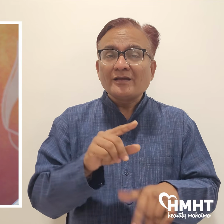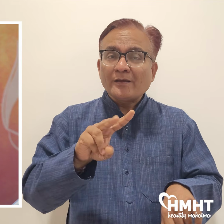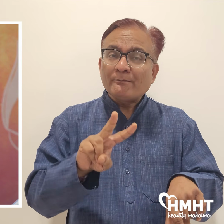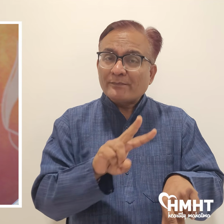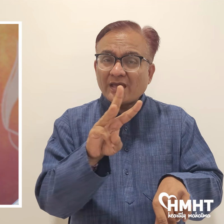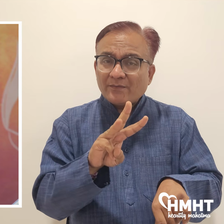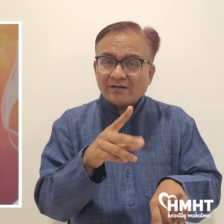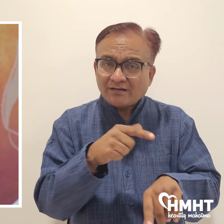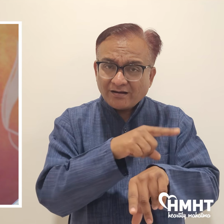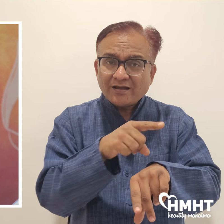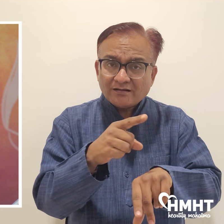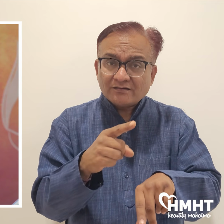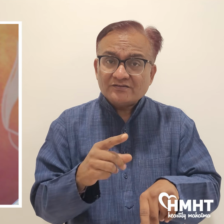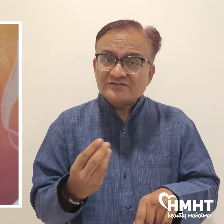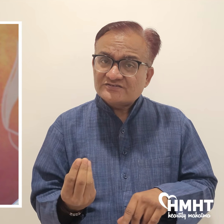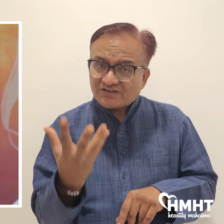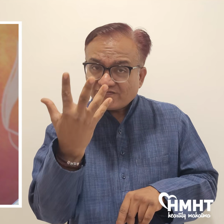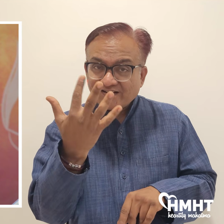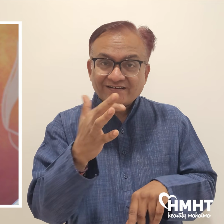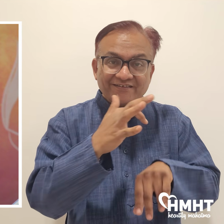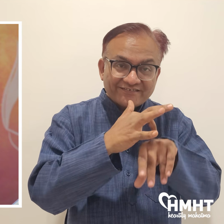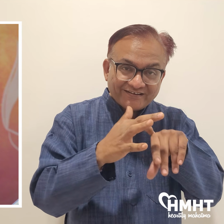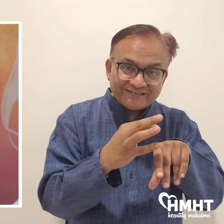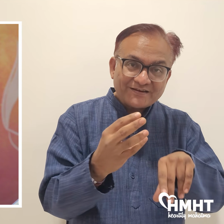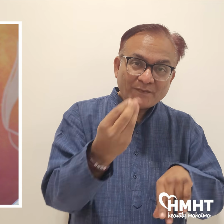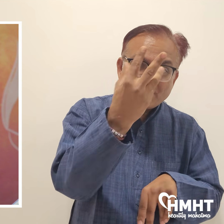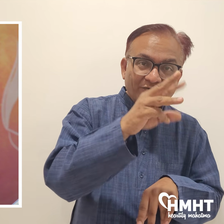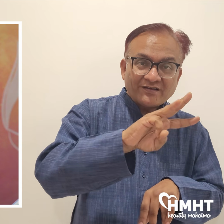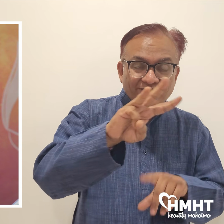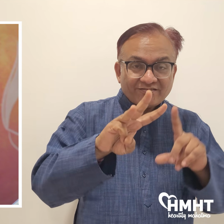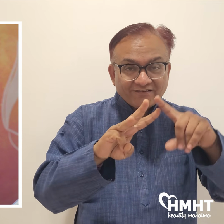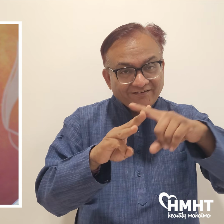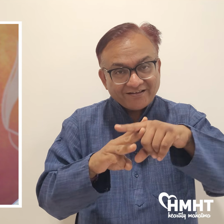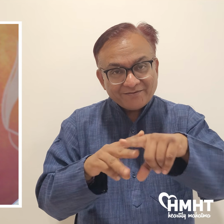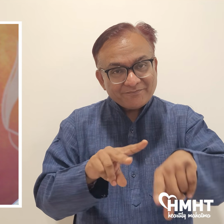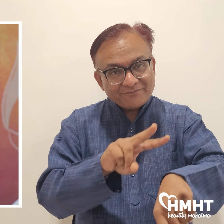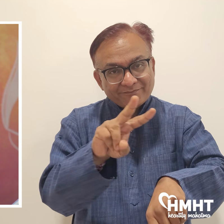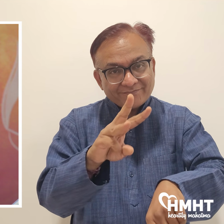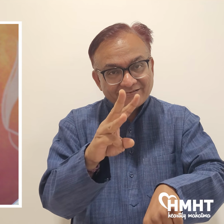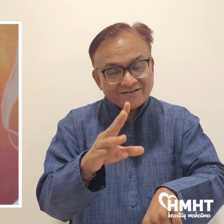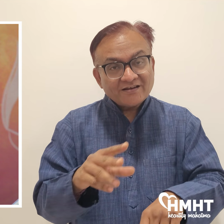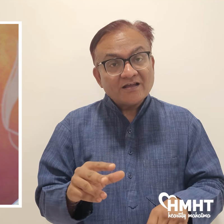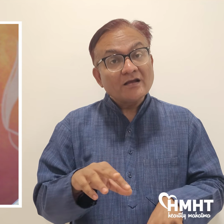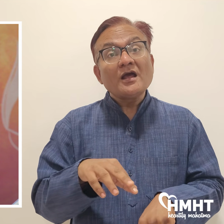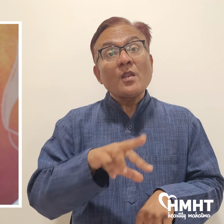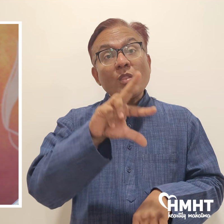જ. સવારે 2-3 કલાક, સાંજે 2-3 કલાક, બપોરે 2-3 કલાક.